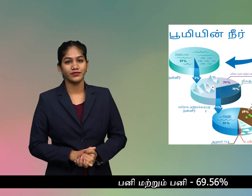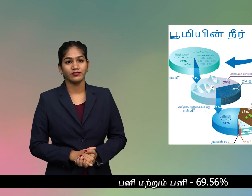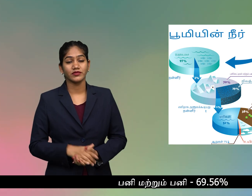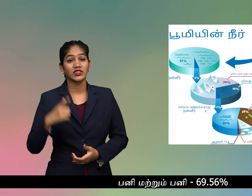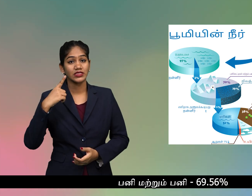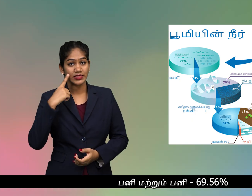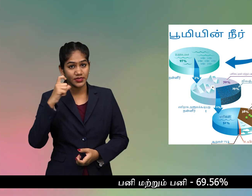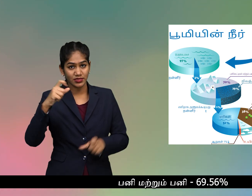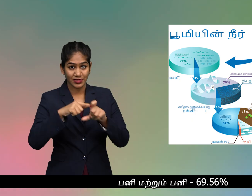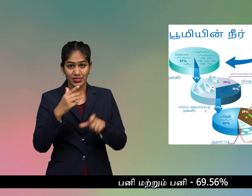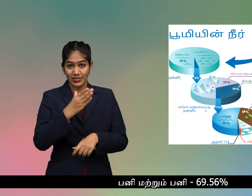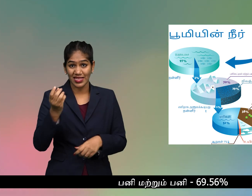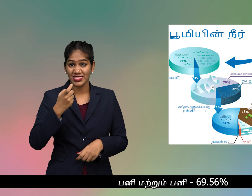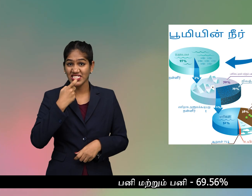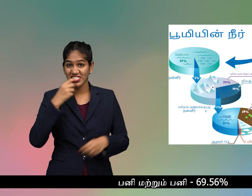பனி மற்றும் பனி